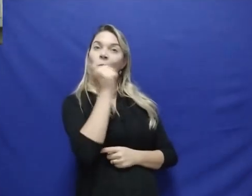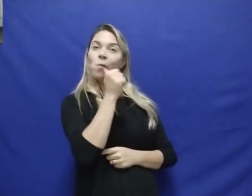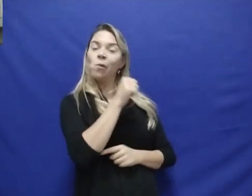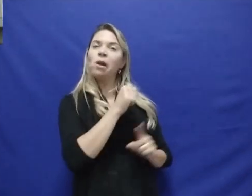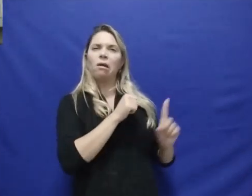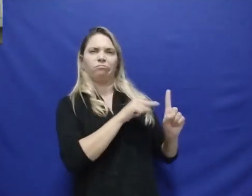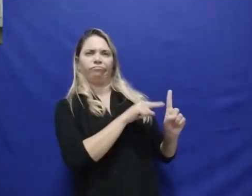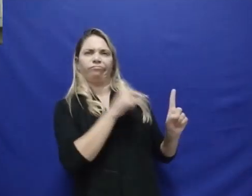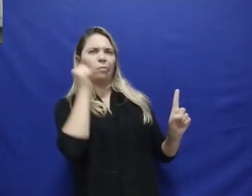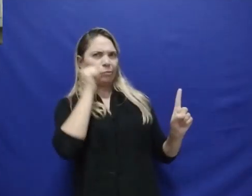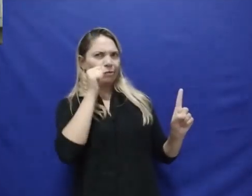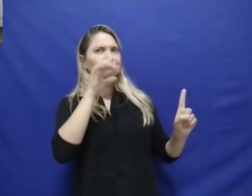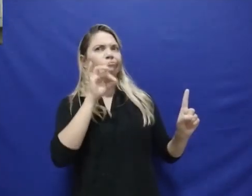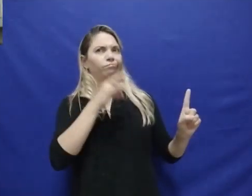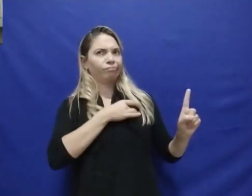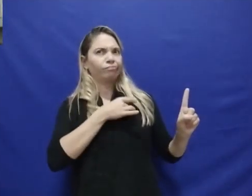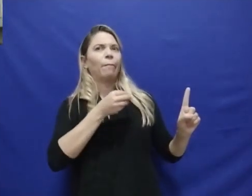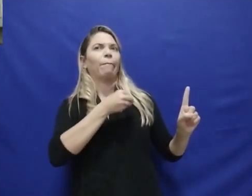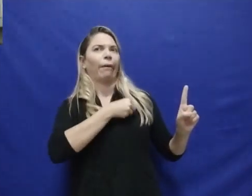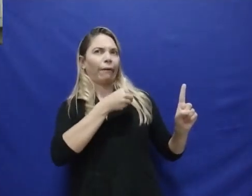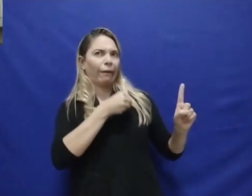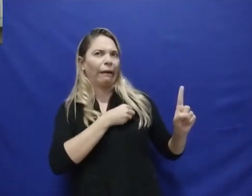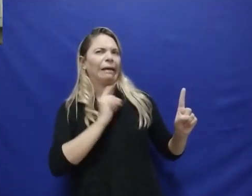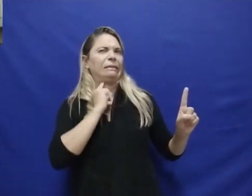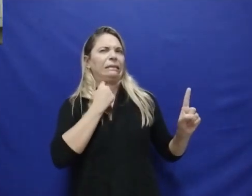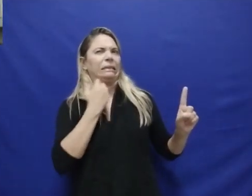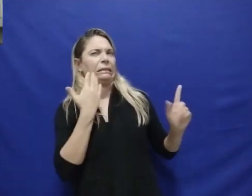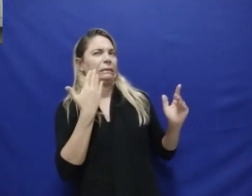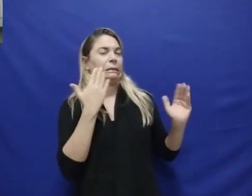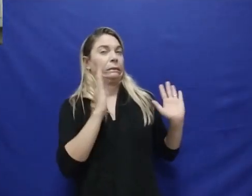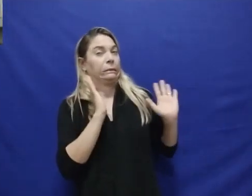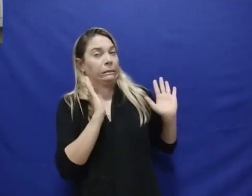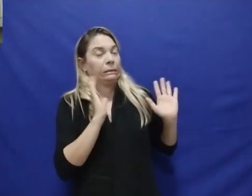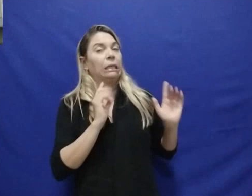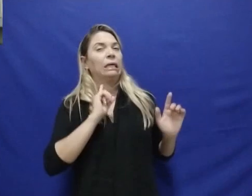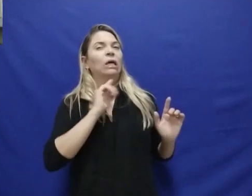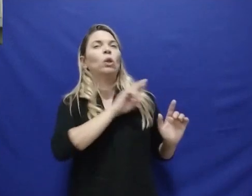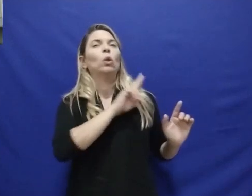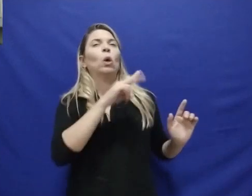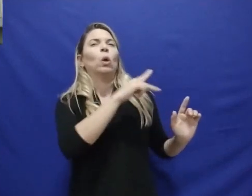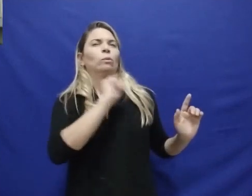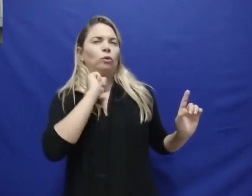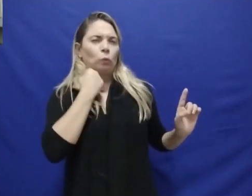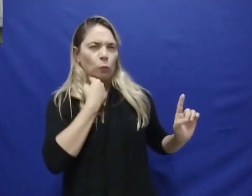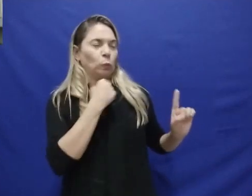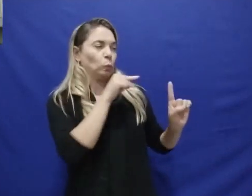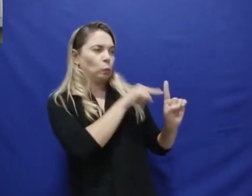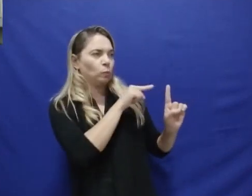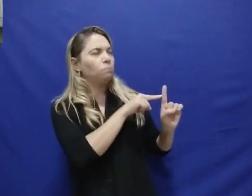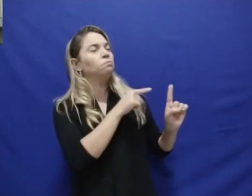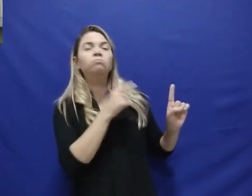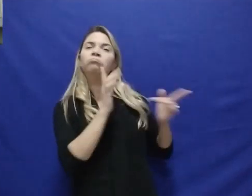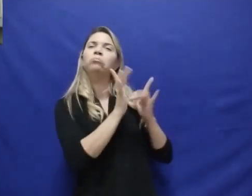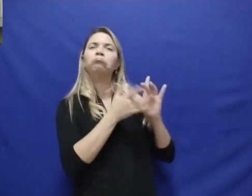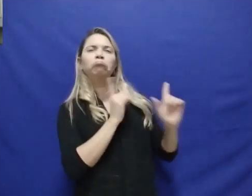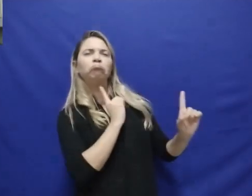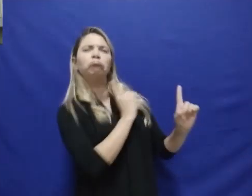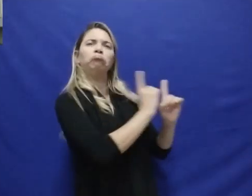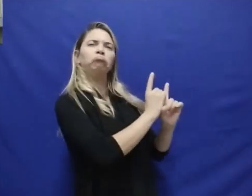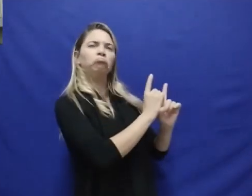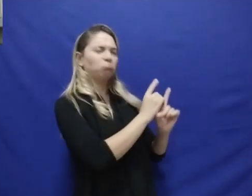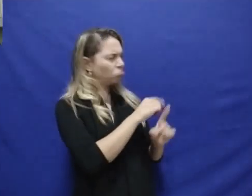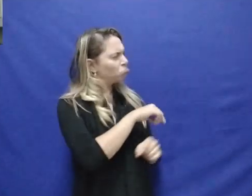questionável, que tinha relacionamento difícil com os judeus, acerca do reino de Deus. Jesus